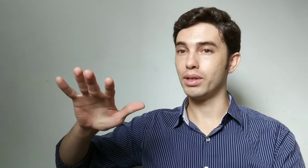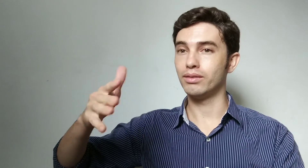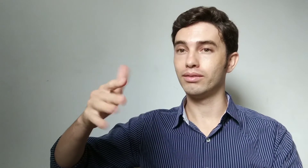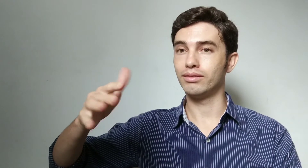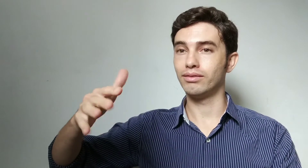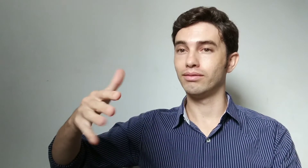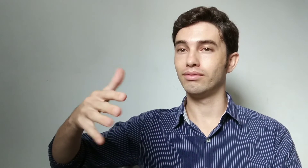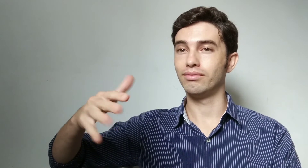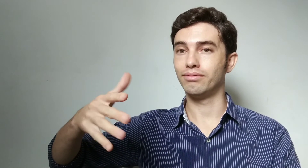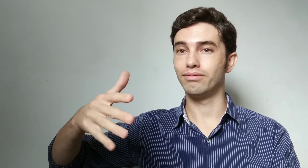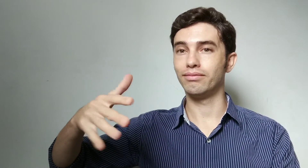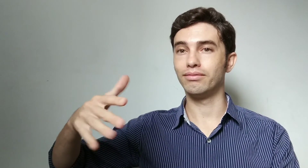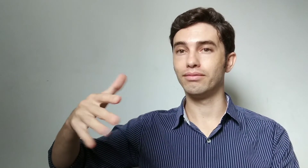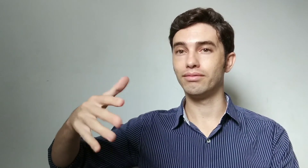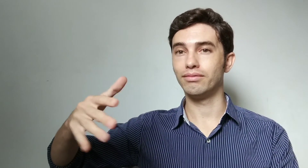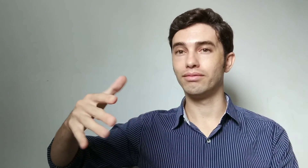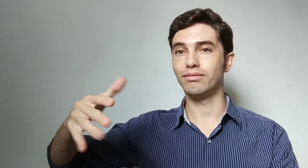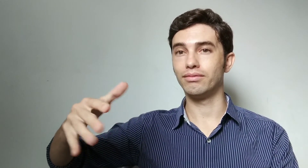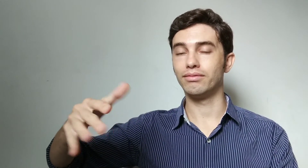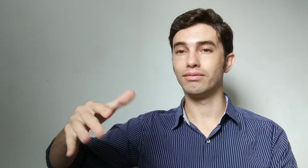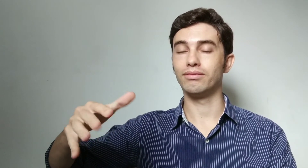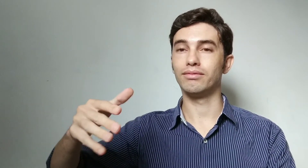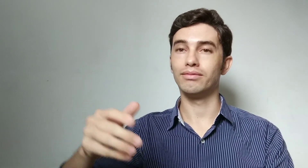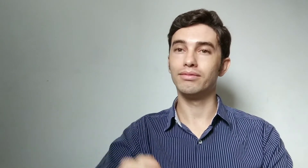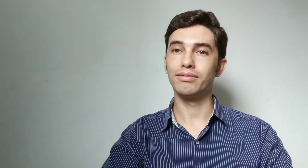e treme a mão, que é uma característica da doença.